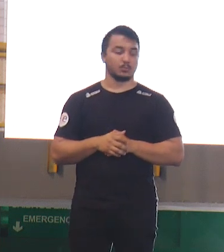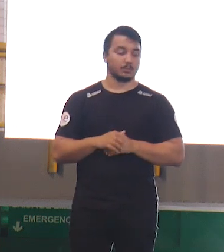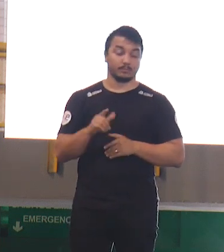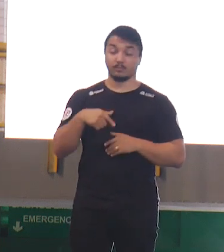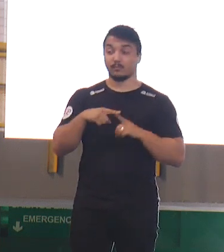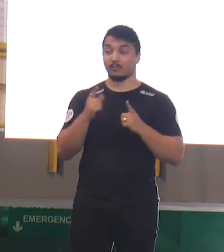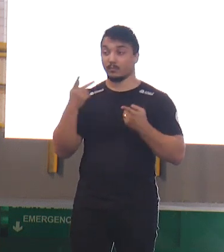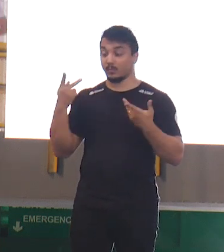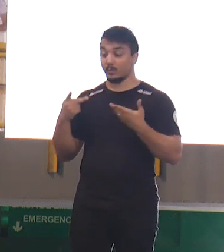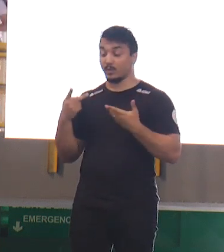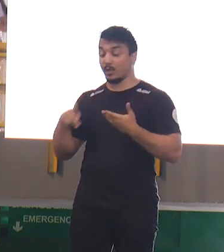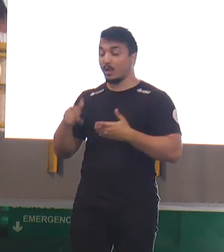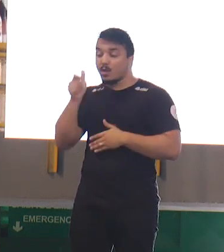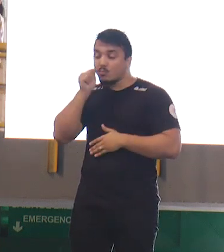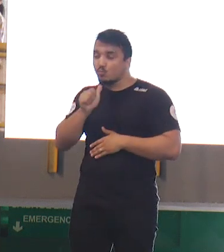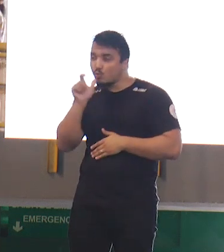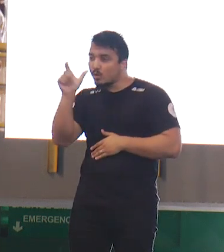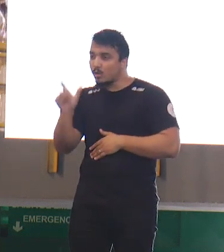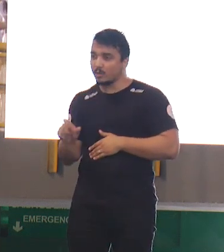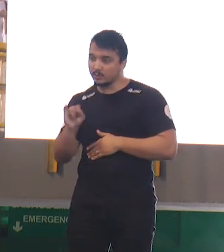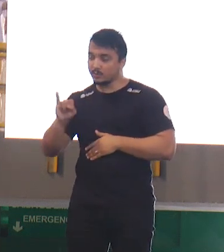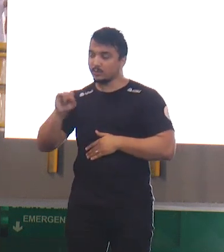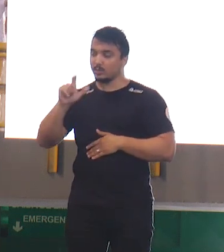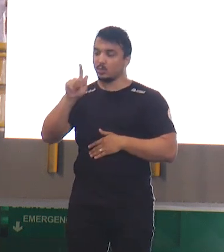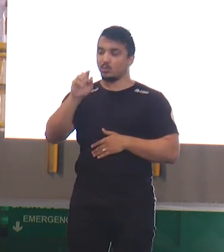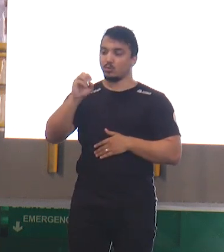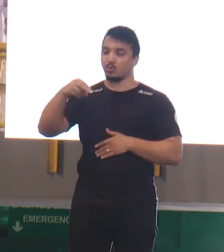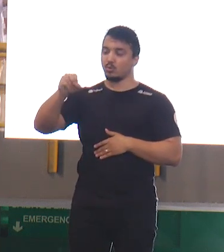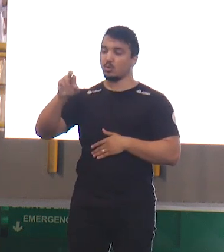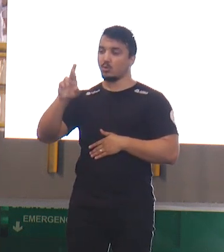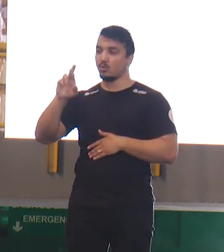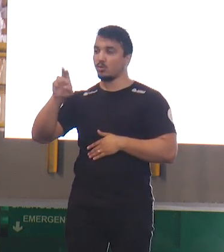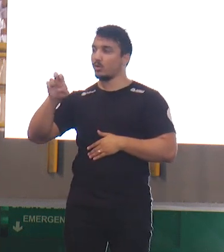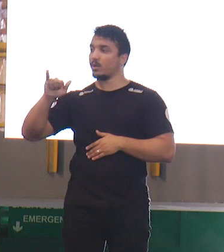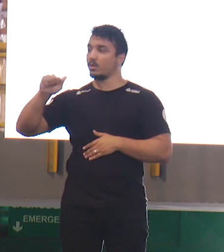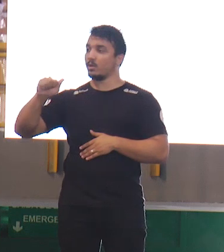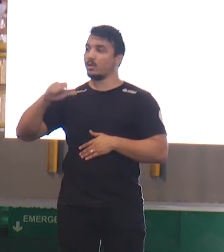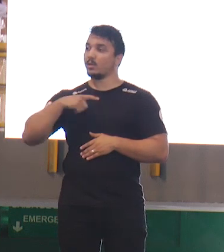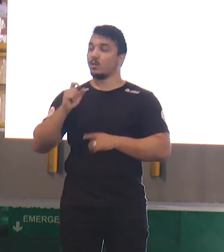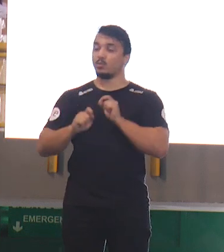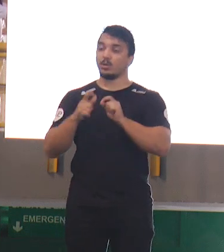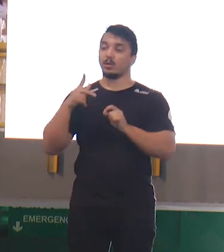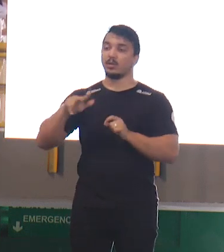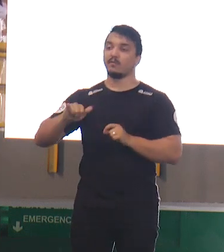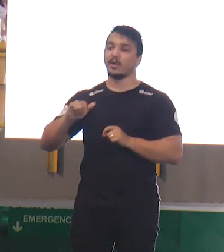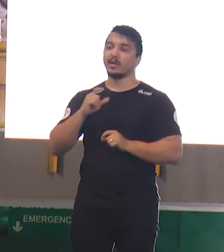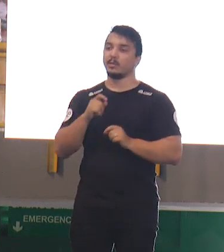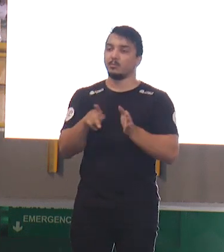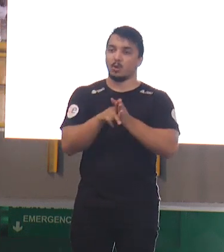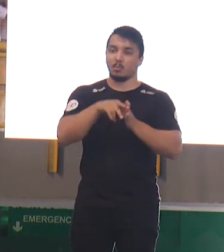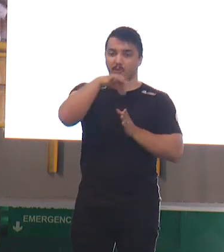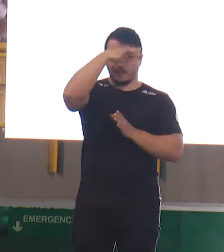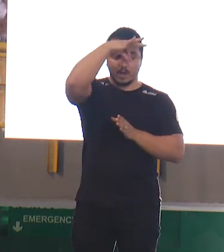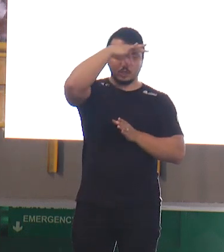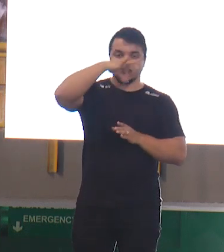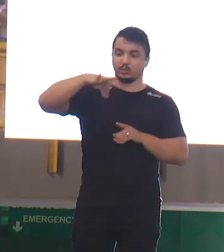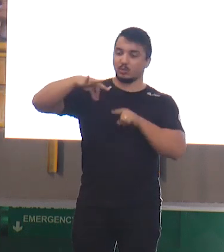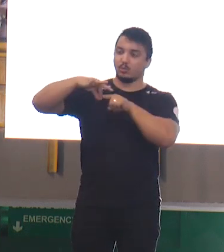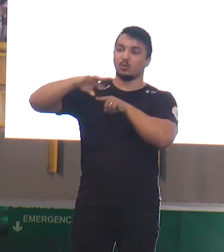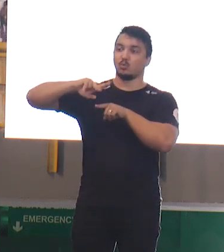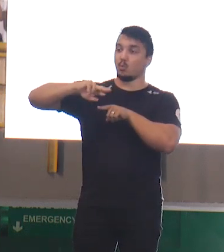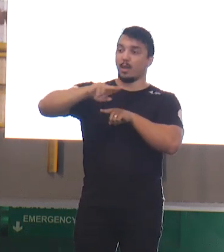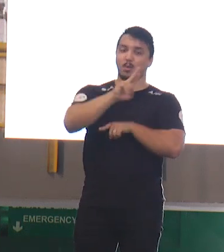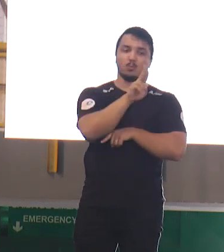no caso da mulher, caso ela tenha a gonorreia ou a blenorragia, essa gonorreia vai ficar no canal vaginal, não no seu